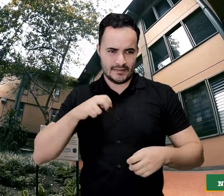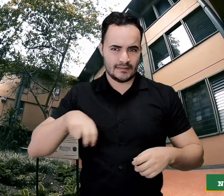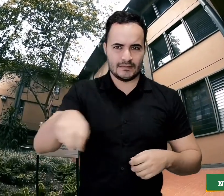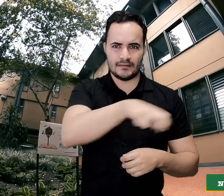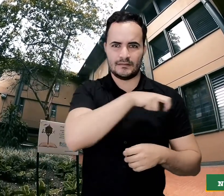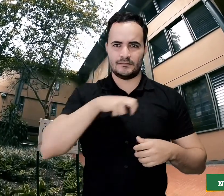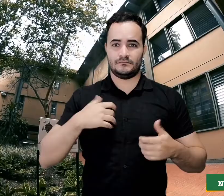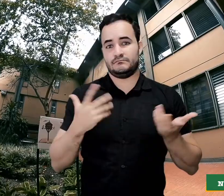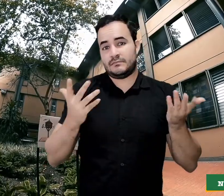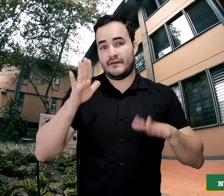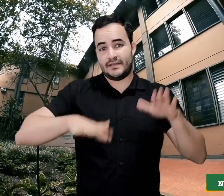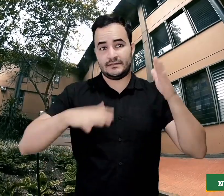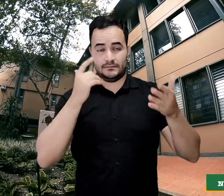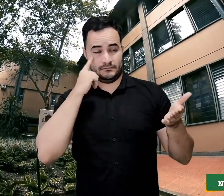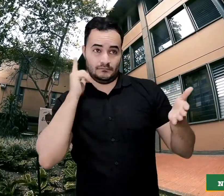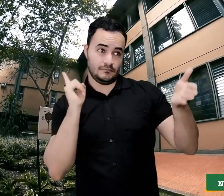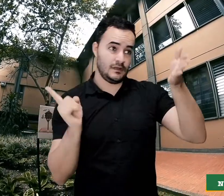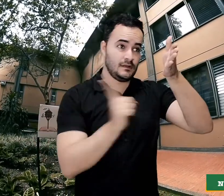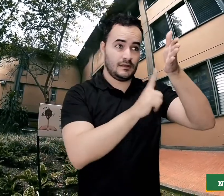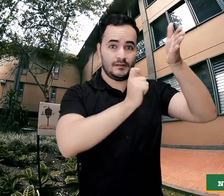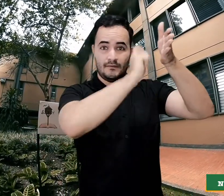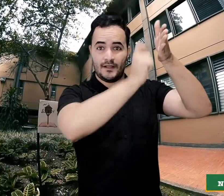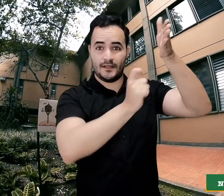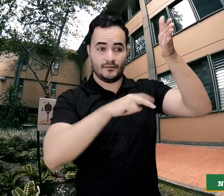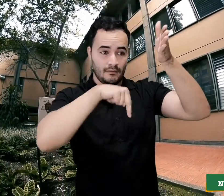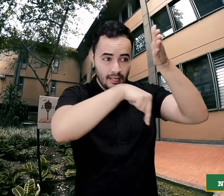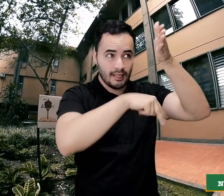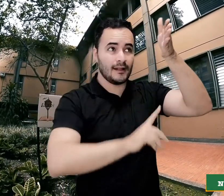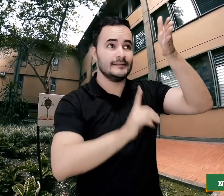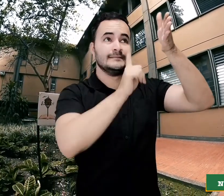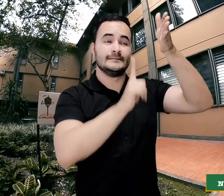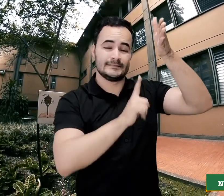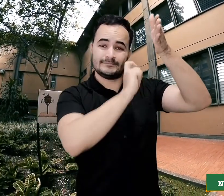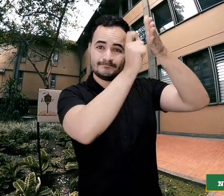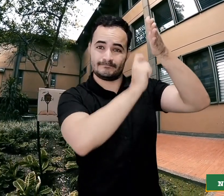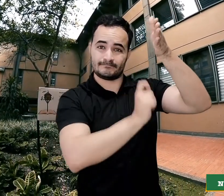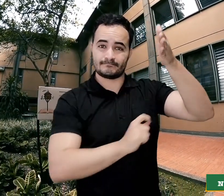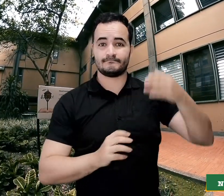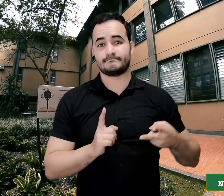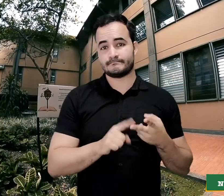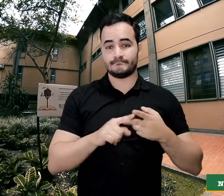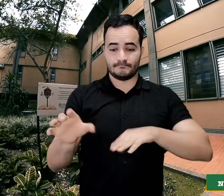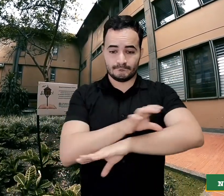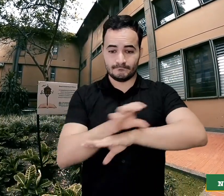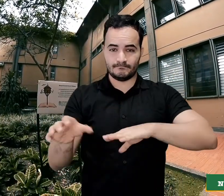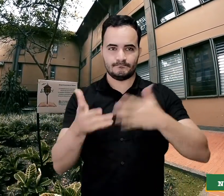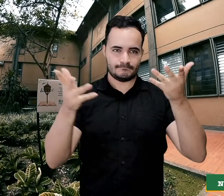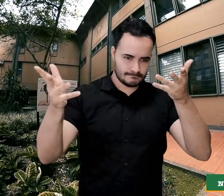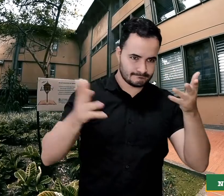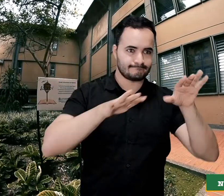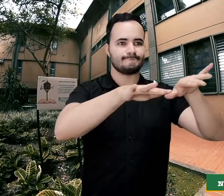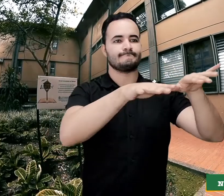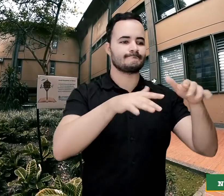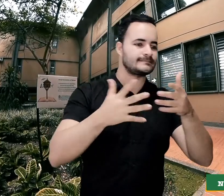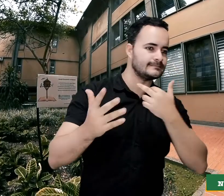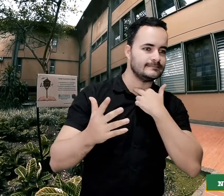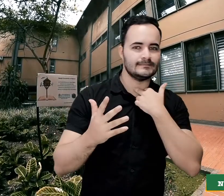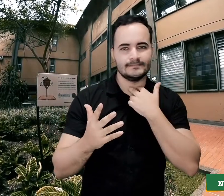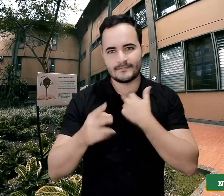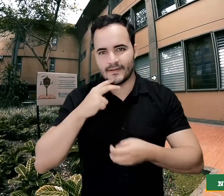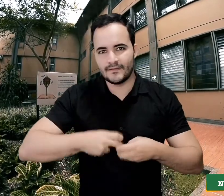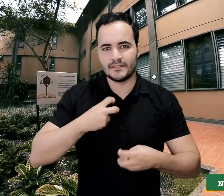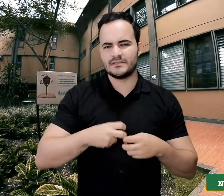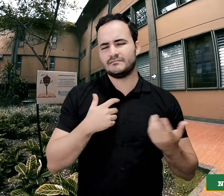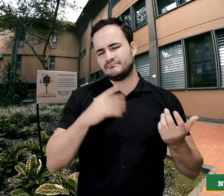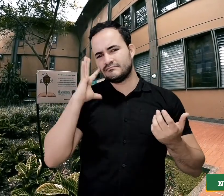los tableros son altos, los computadores no siempre están al alcance de la persona, entonces hay que pedir como